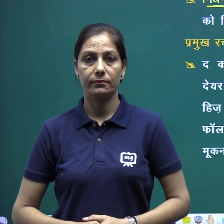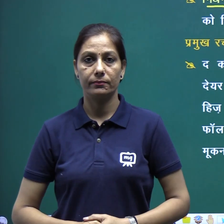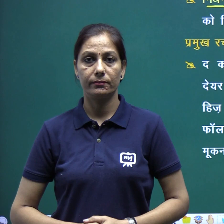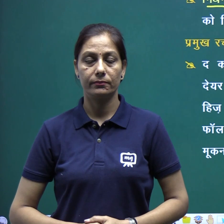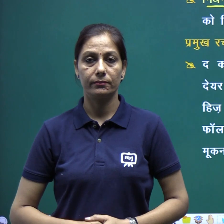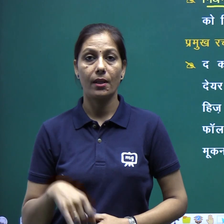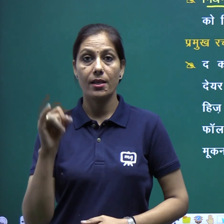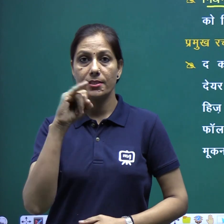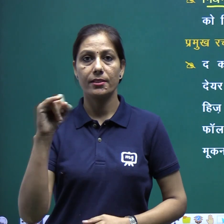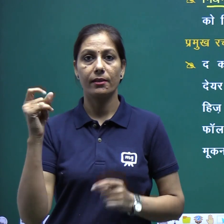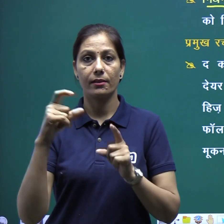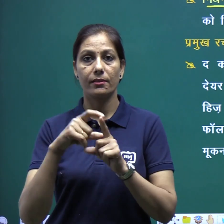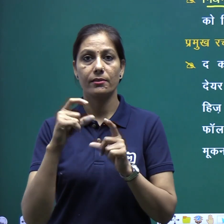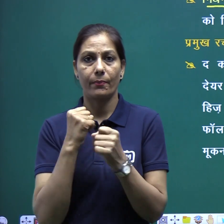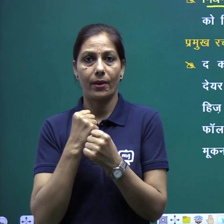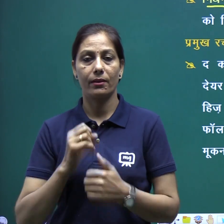6 दिसंबर